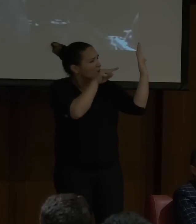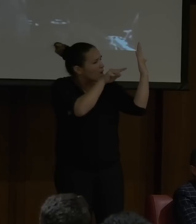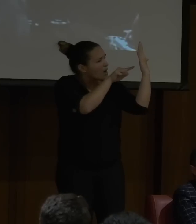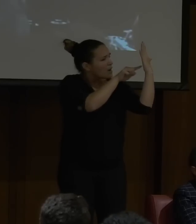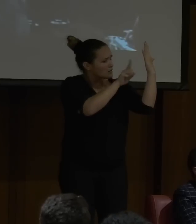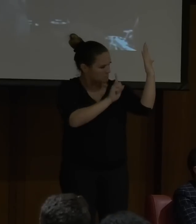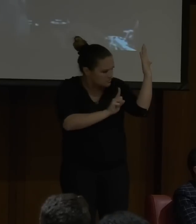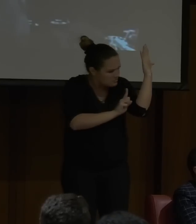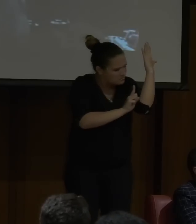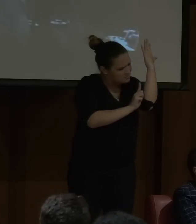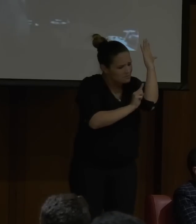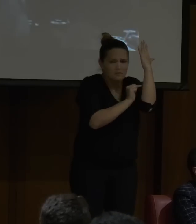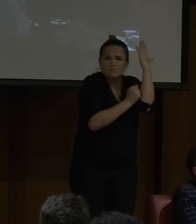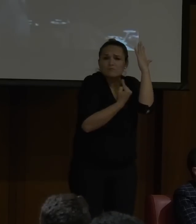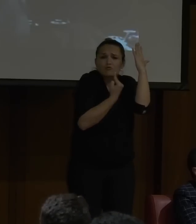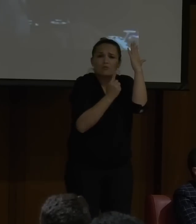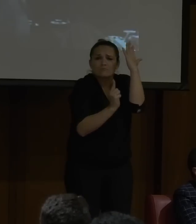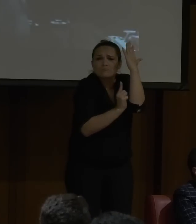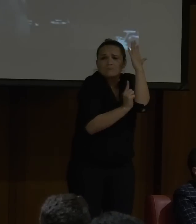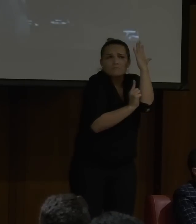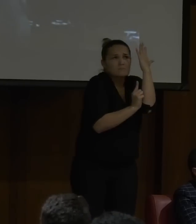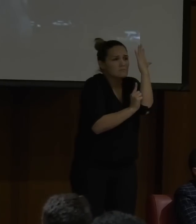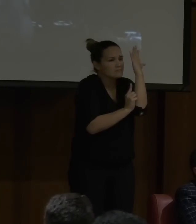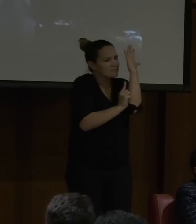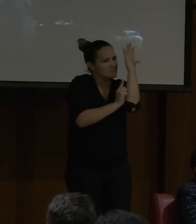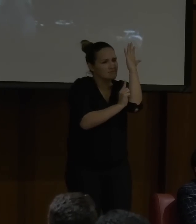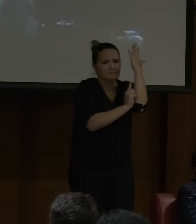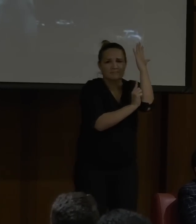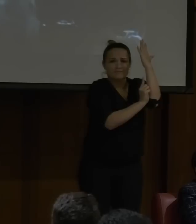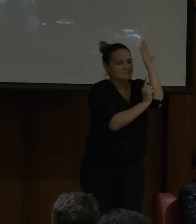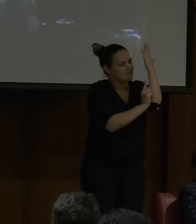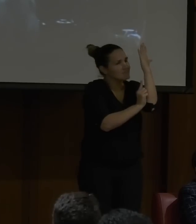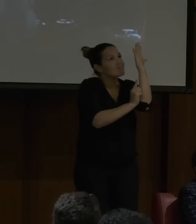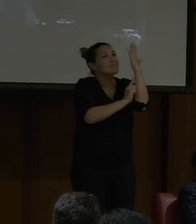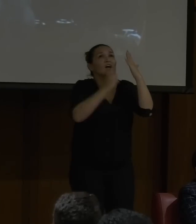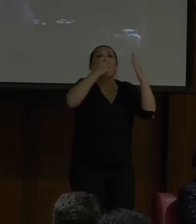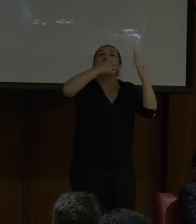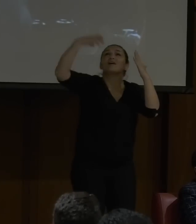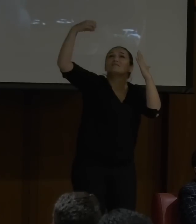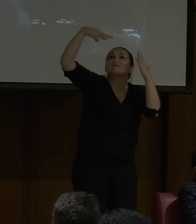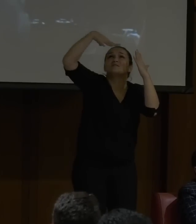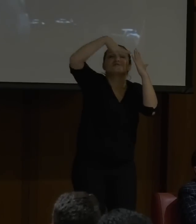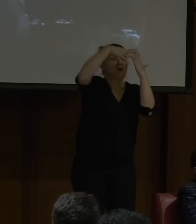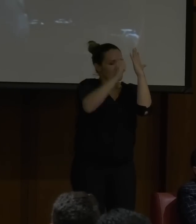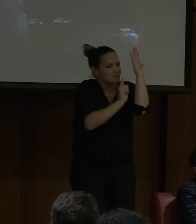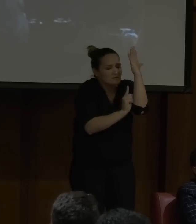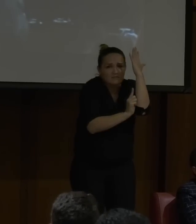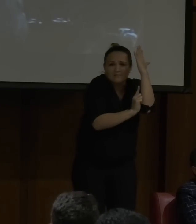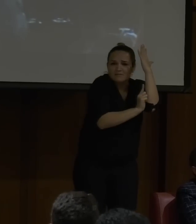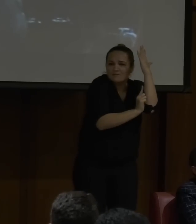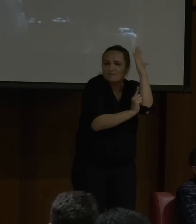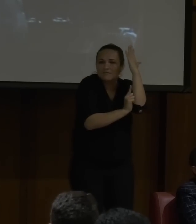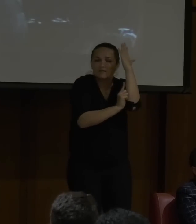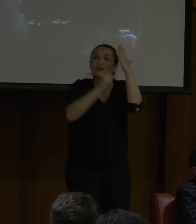del que no tiene, solito me río, bajo mi árbol veranero, y me acarician los